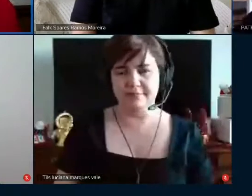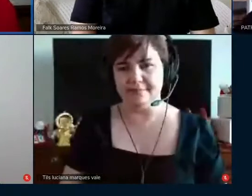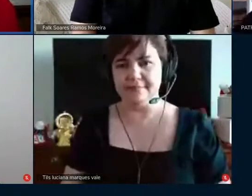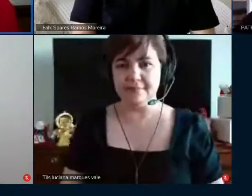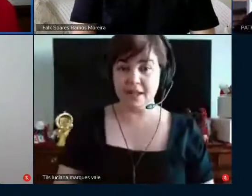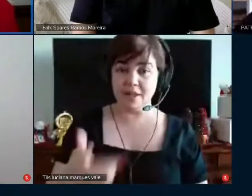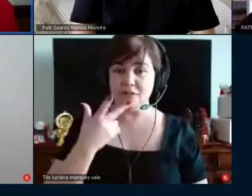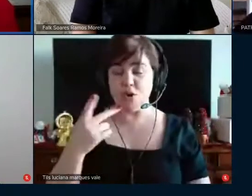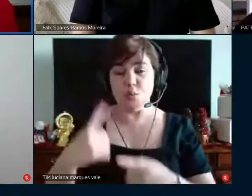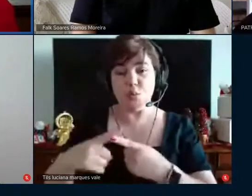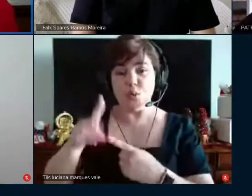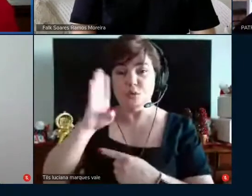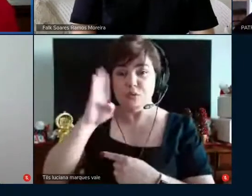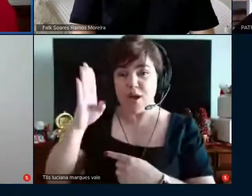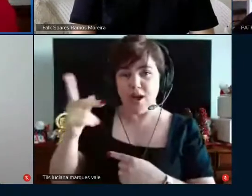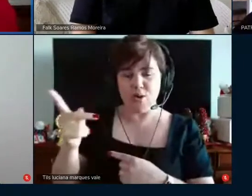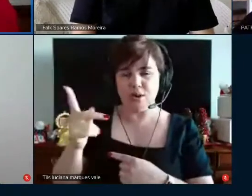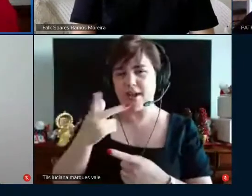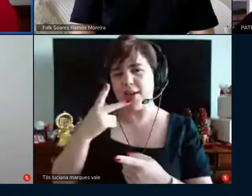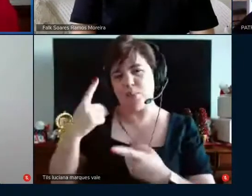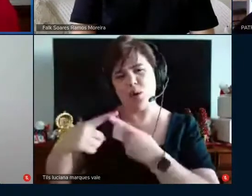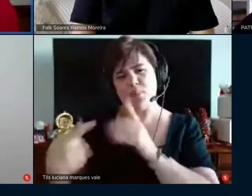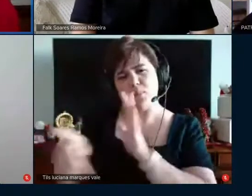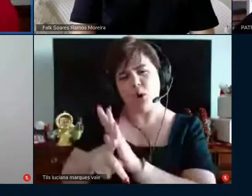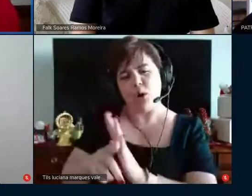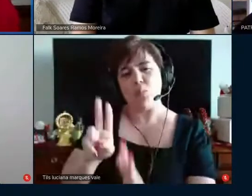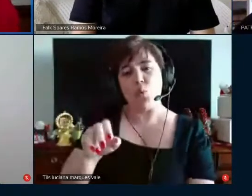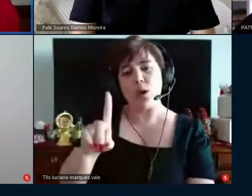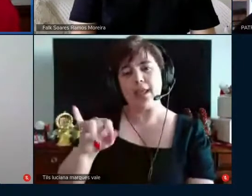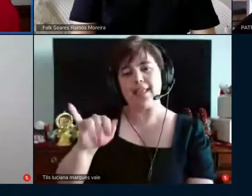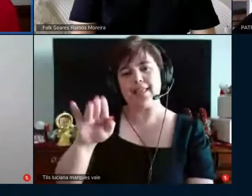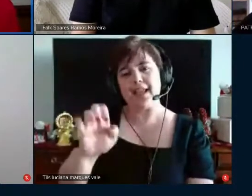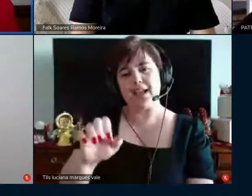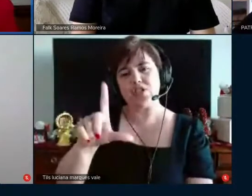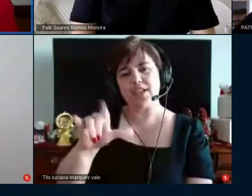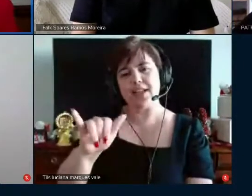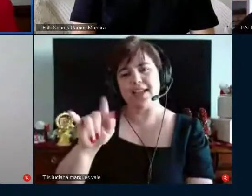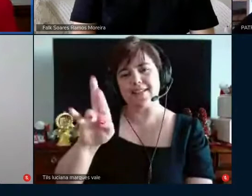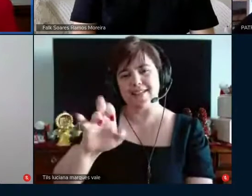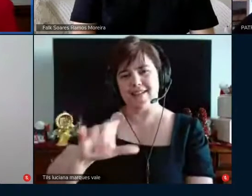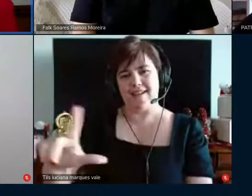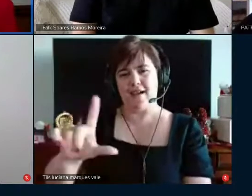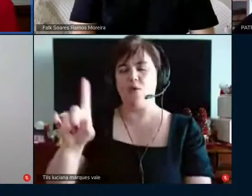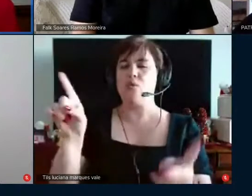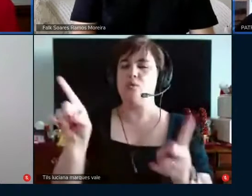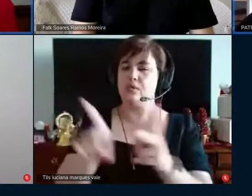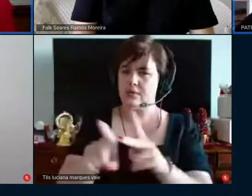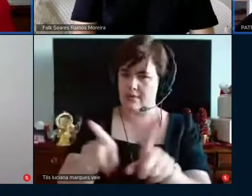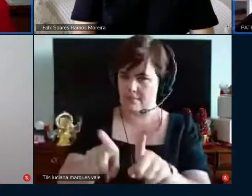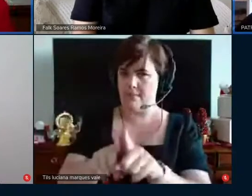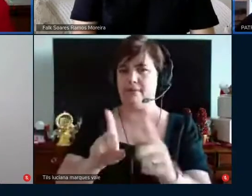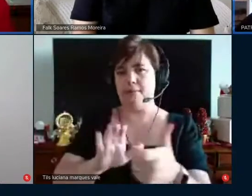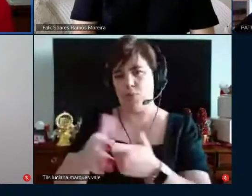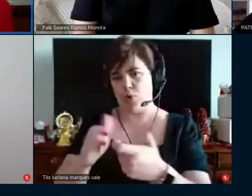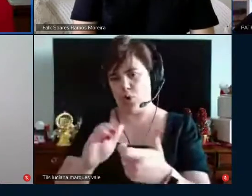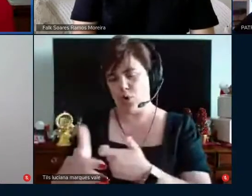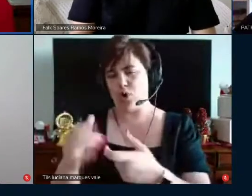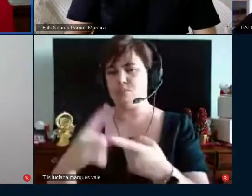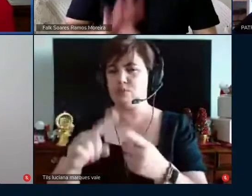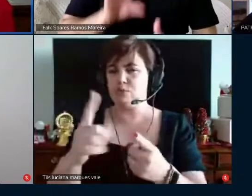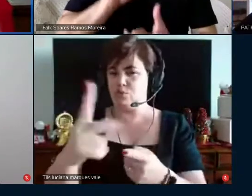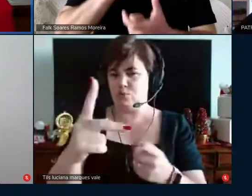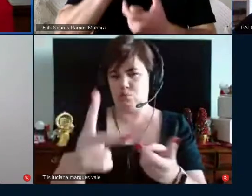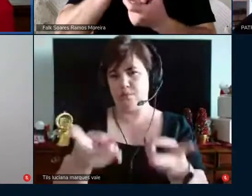o FALC, como diz respeito à questão da unidade lexical e terminológica, está mais, e pela sua